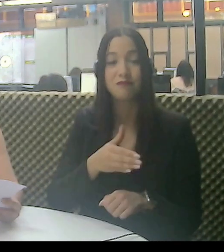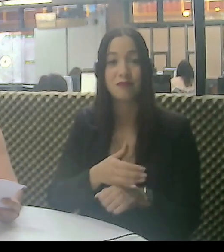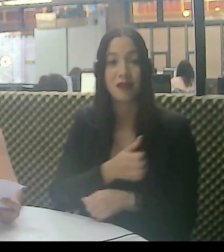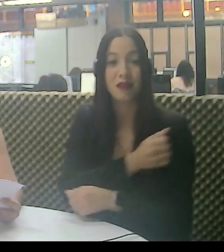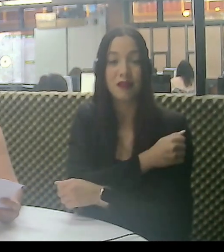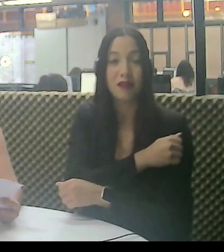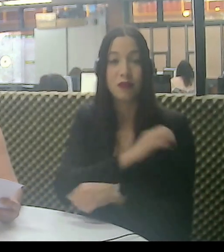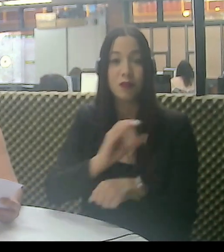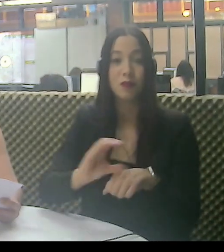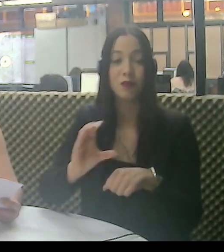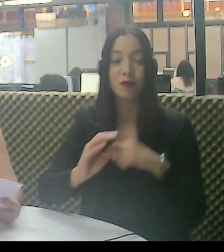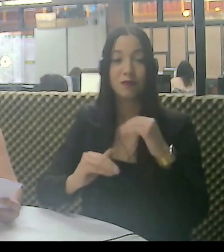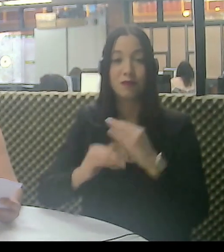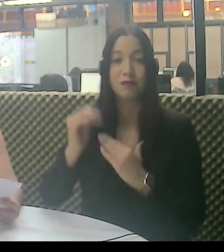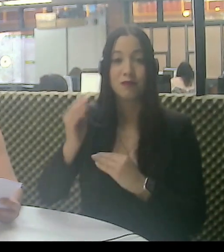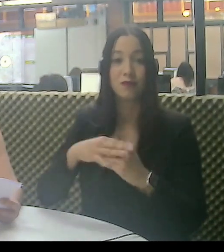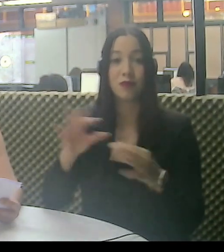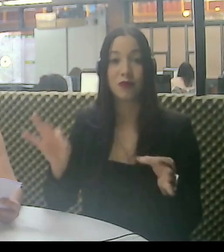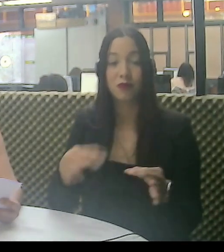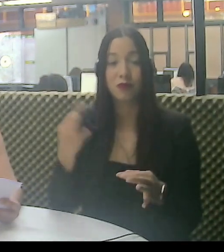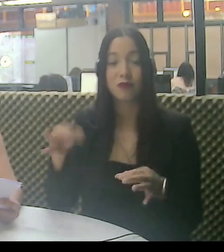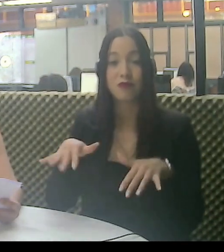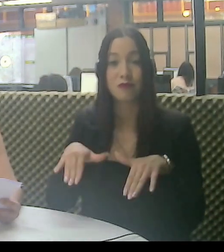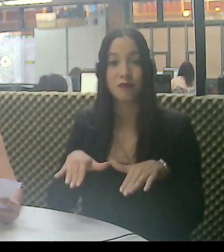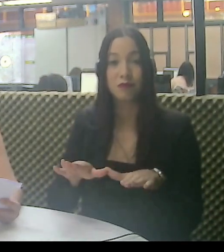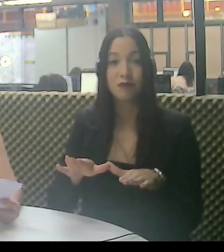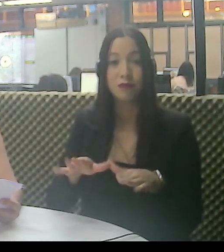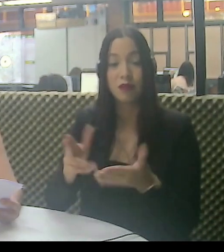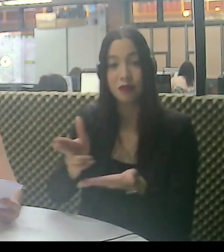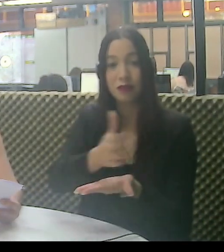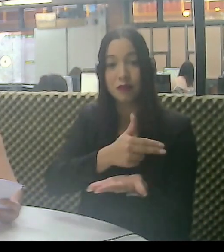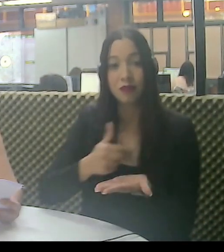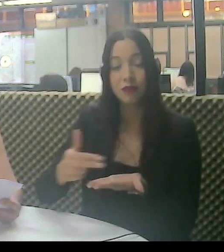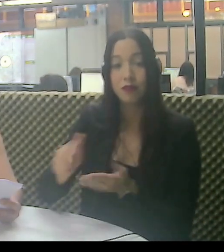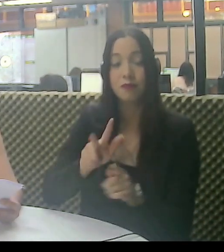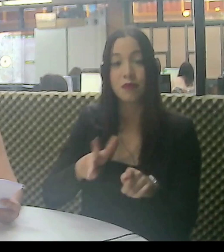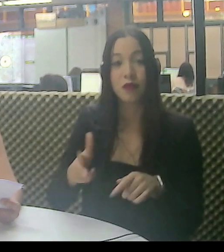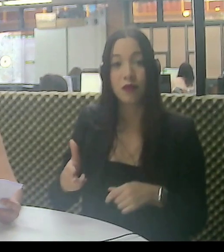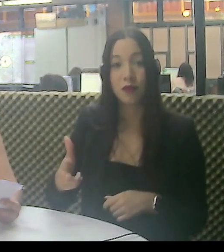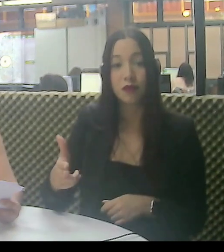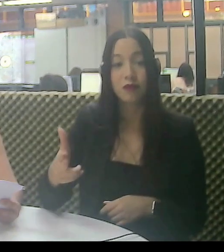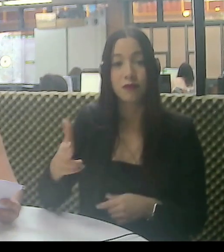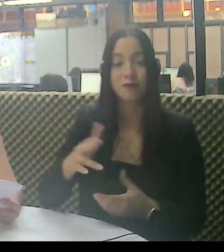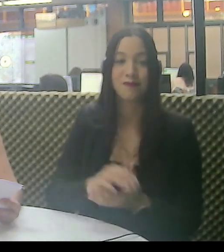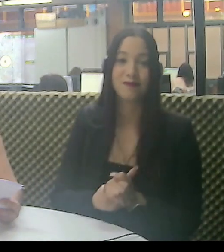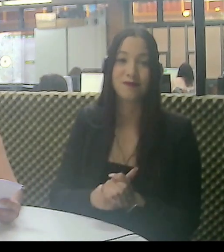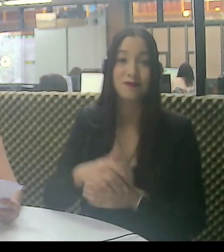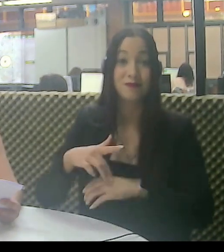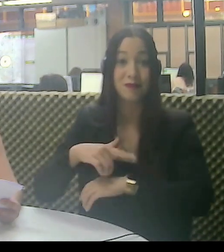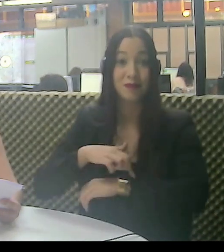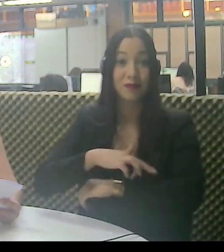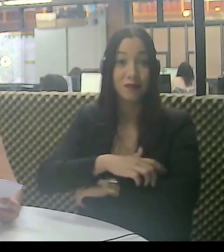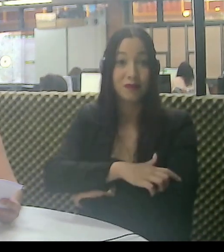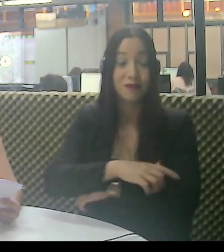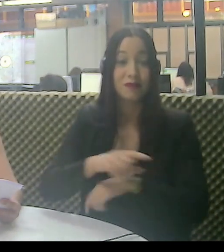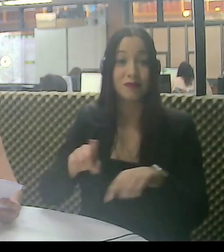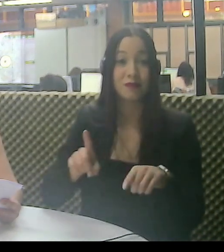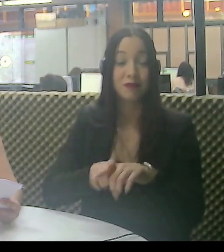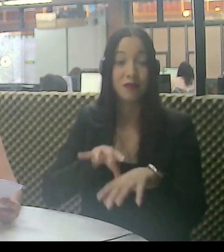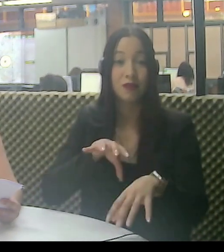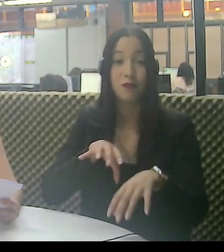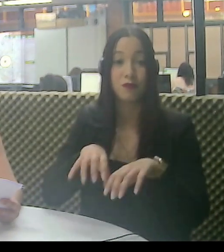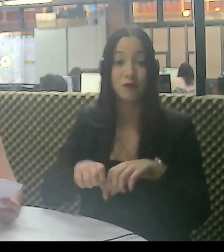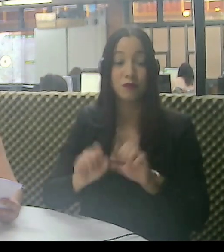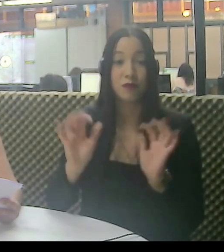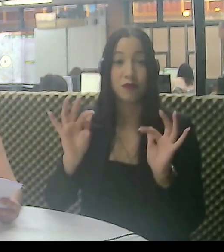dos cursos profissionalizantes de costureiro modelagem e corte e costura o desfile também encerrou o ano